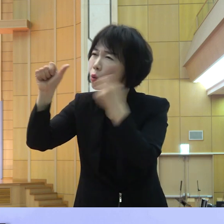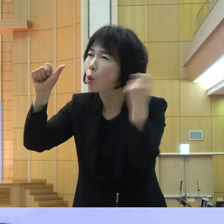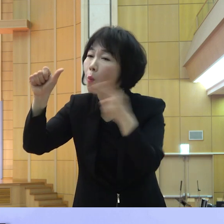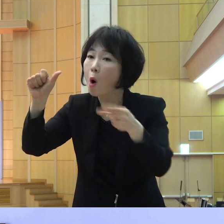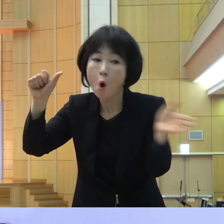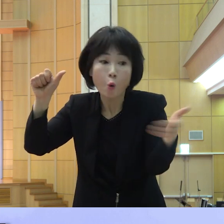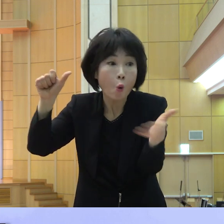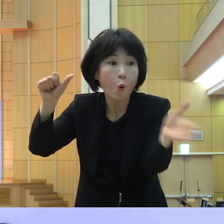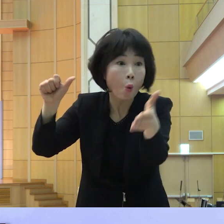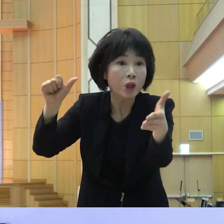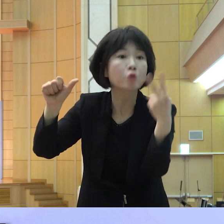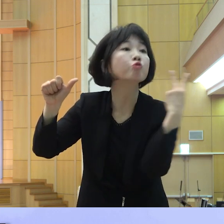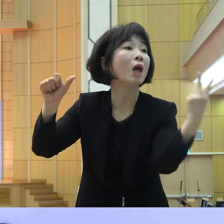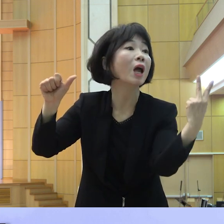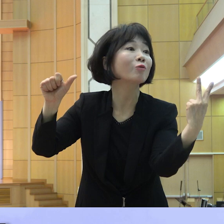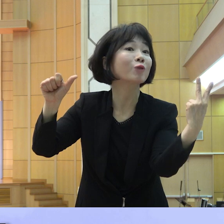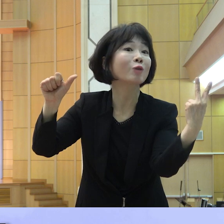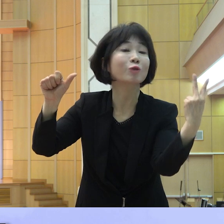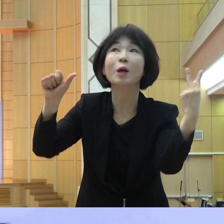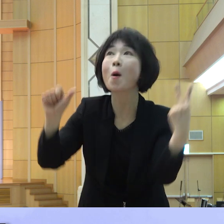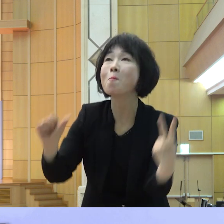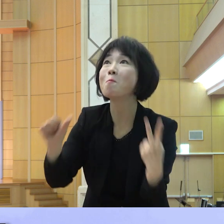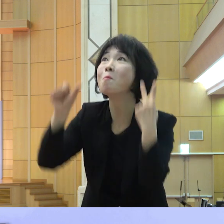5개와 물고기 2마리로